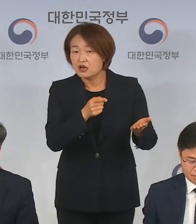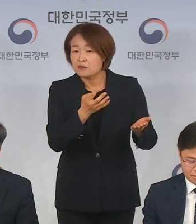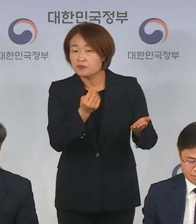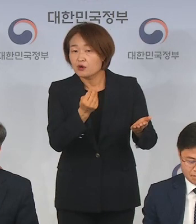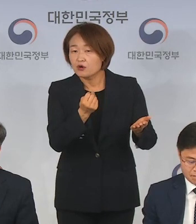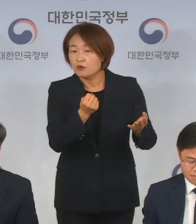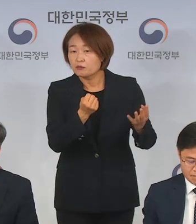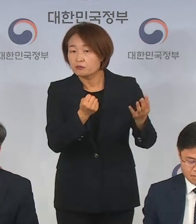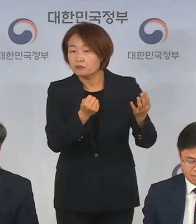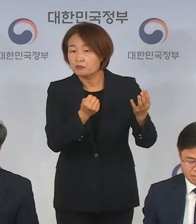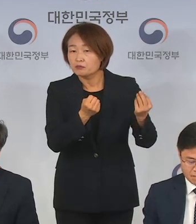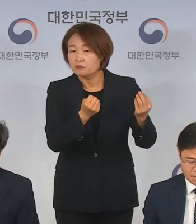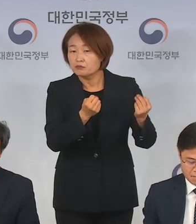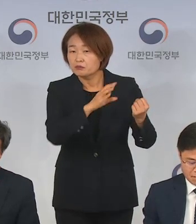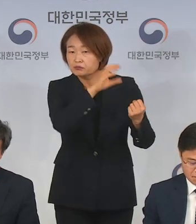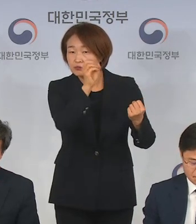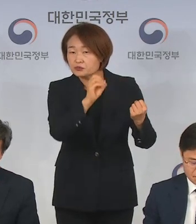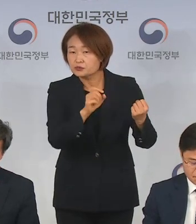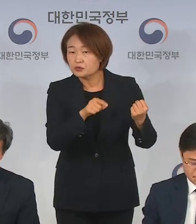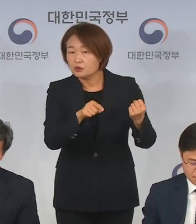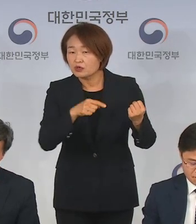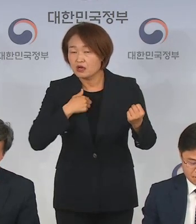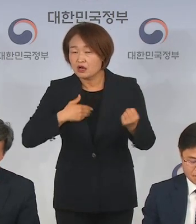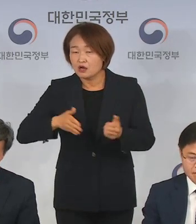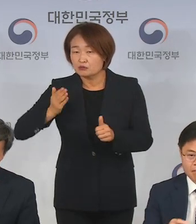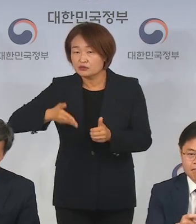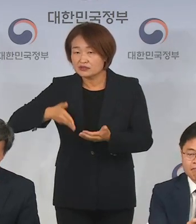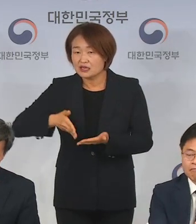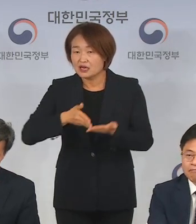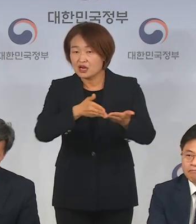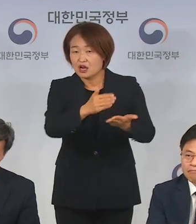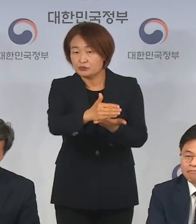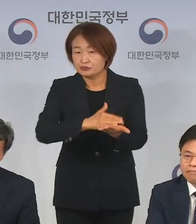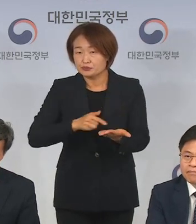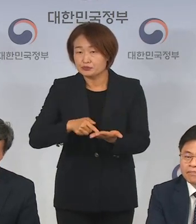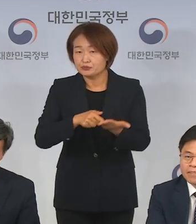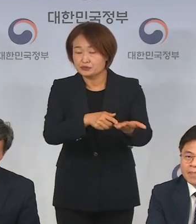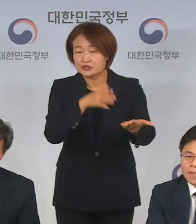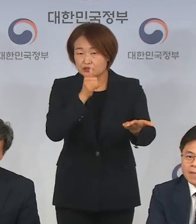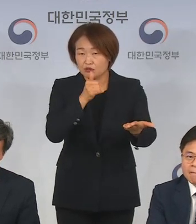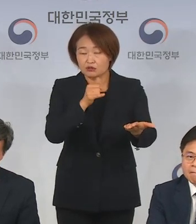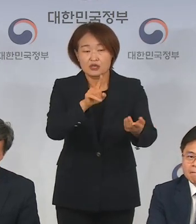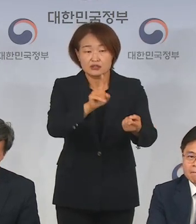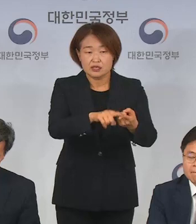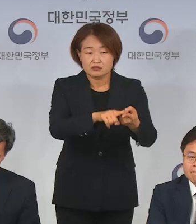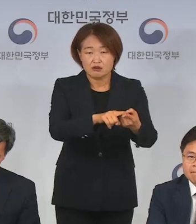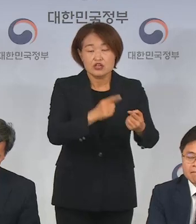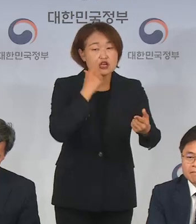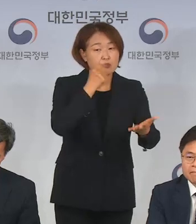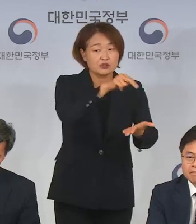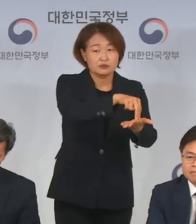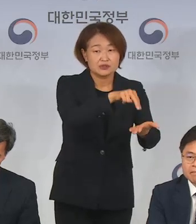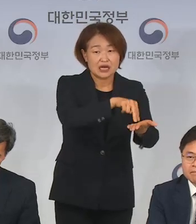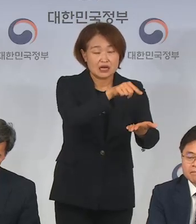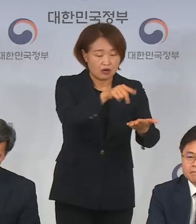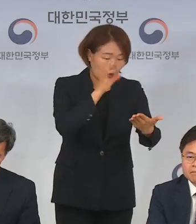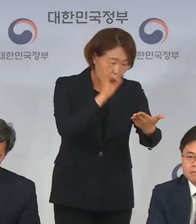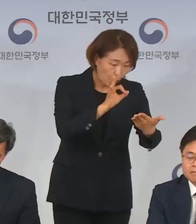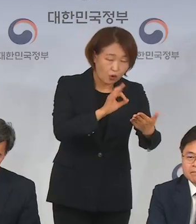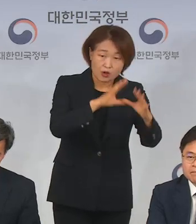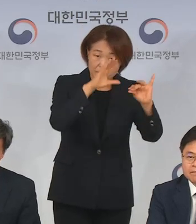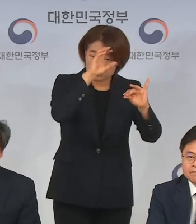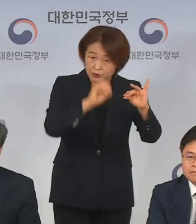정도가 우리가 그 요청을 했는데 그 볼 수 있도록 합의가 된 건지 좀 설명해 주시면